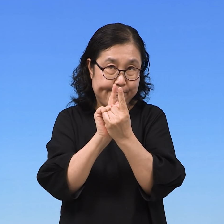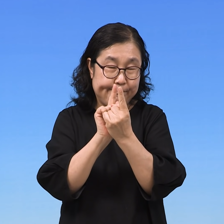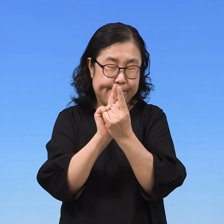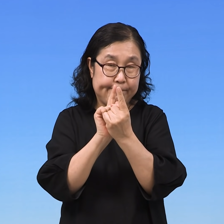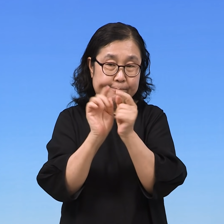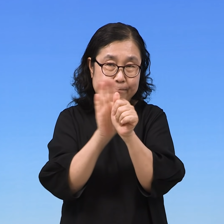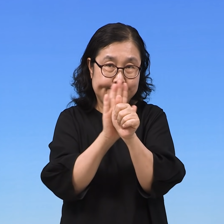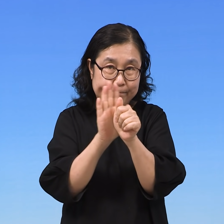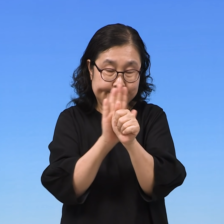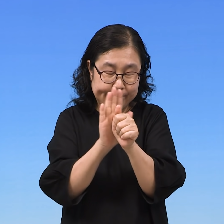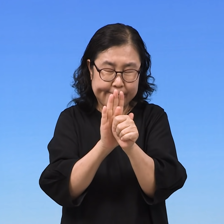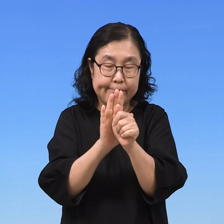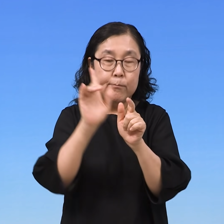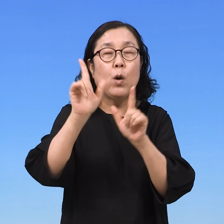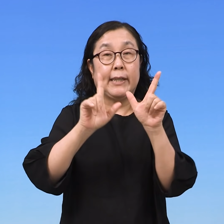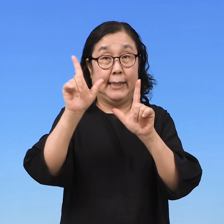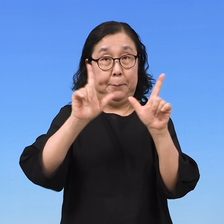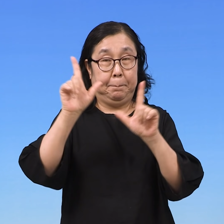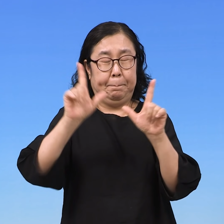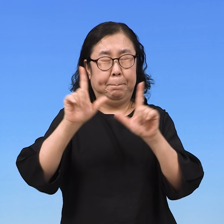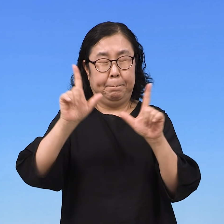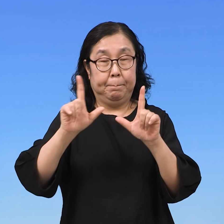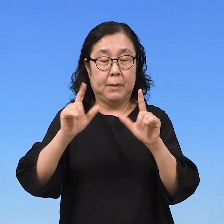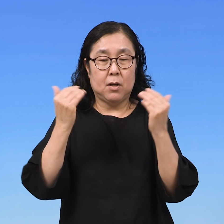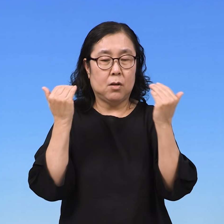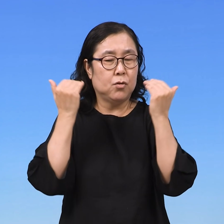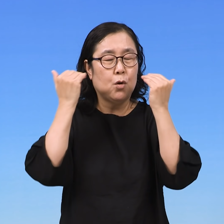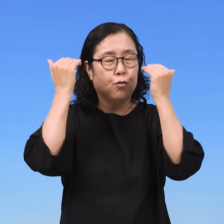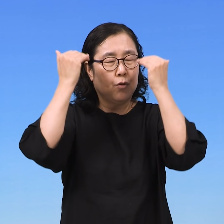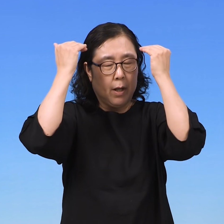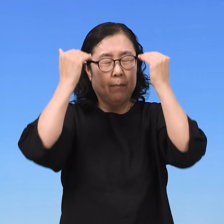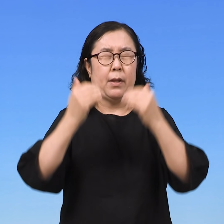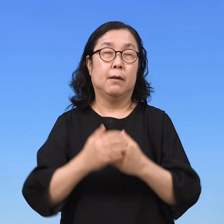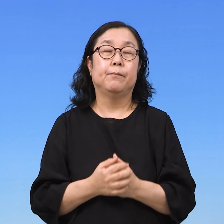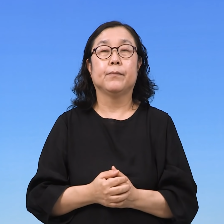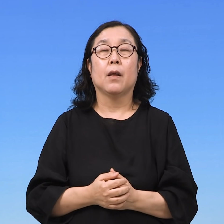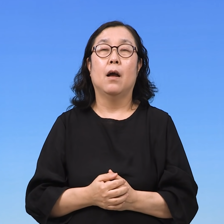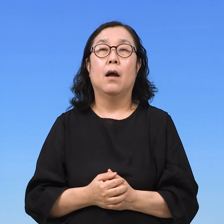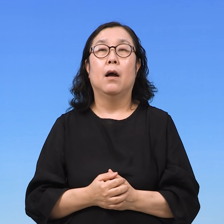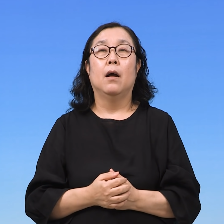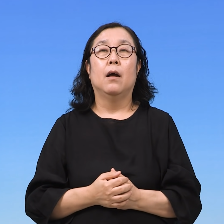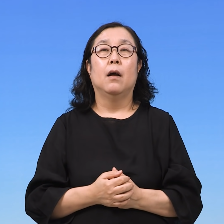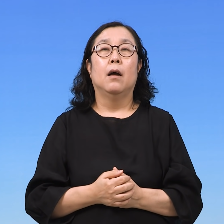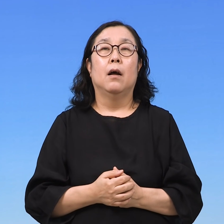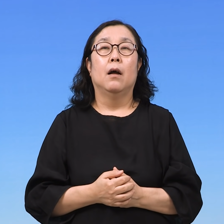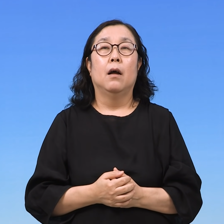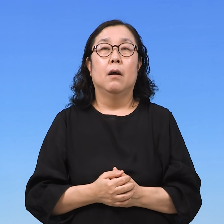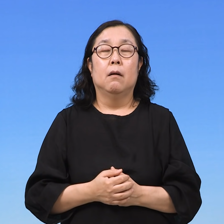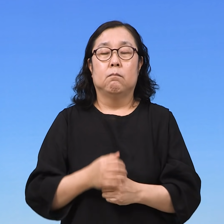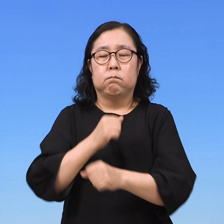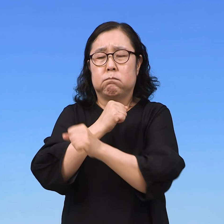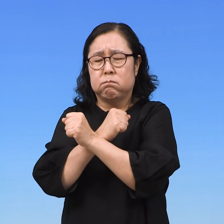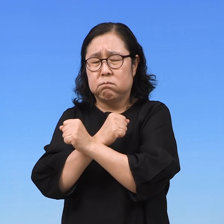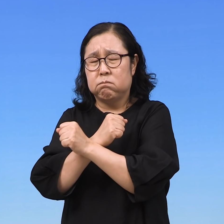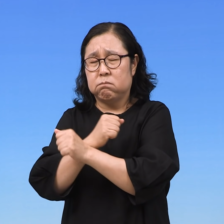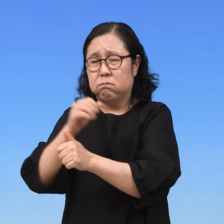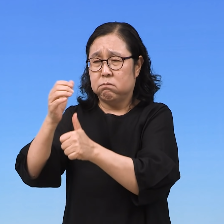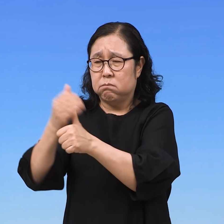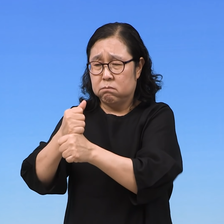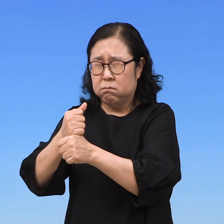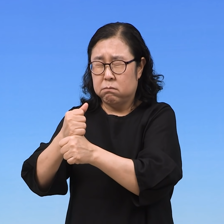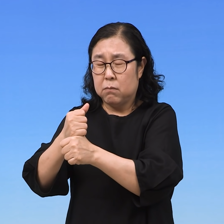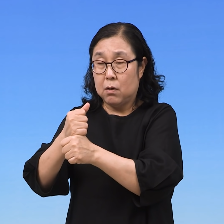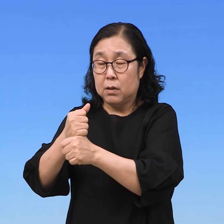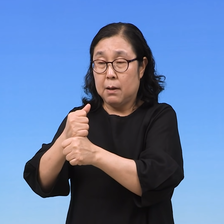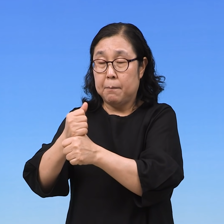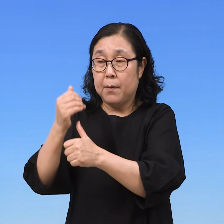태도, 여기에서 참 성숙한 걸 봅니다. 약자를 대하는 태도. 자, 지금 포로로